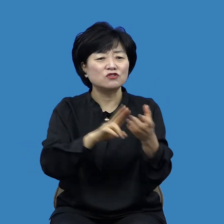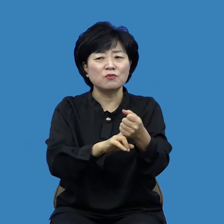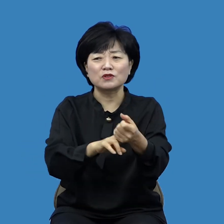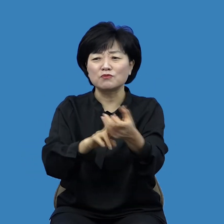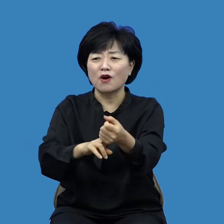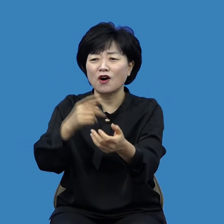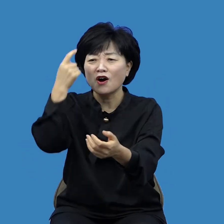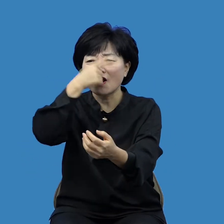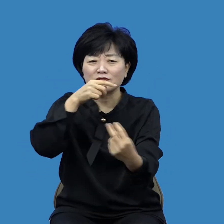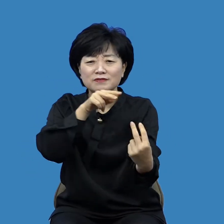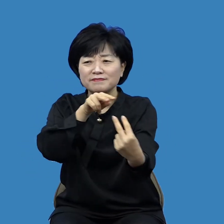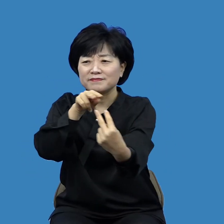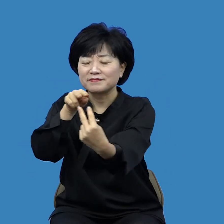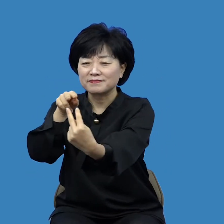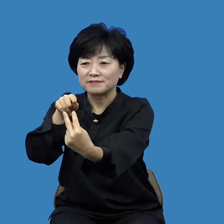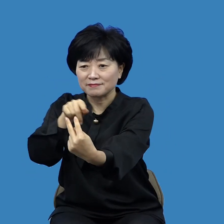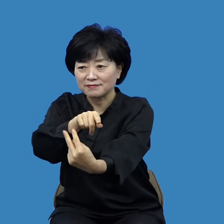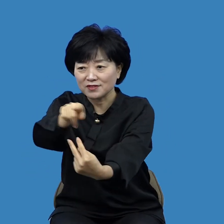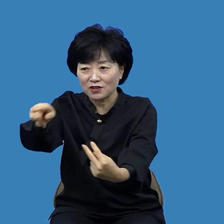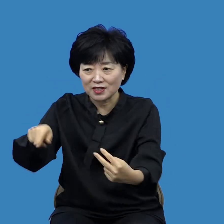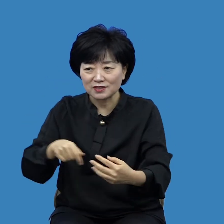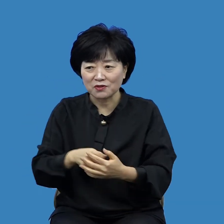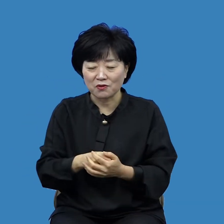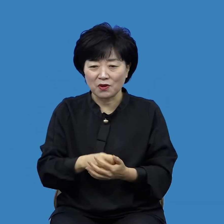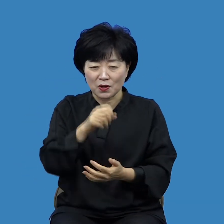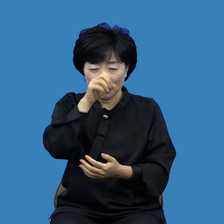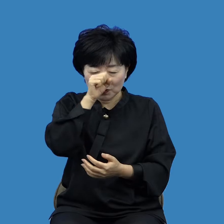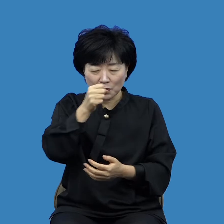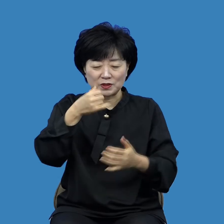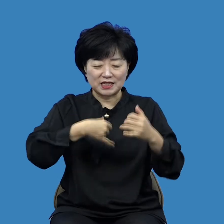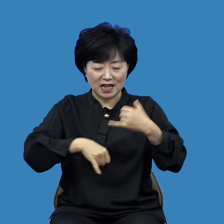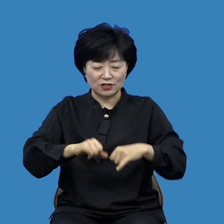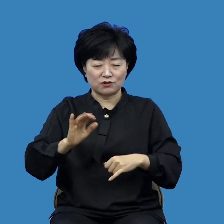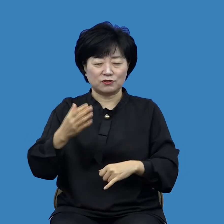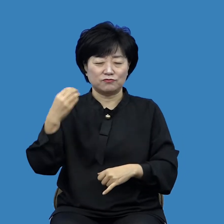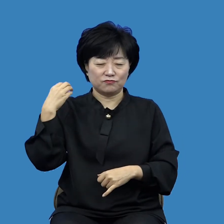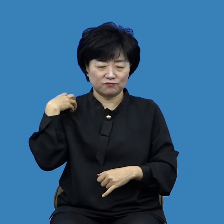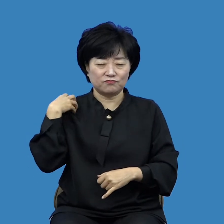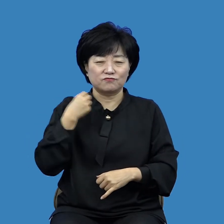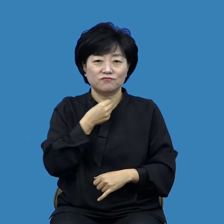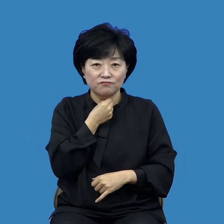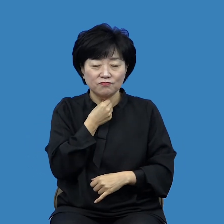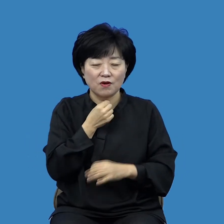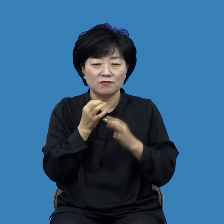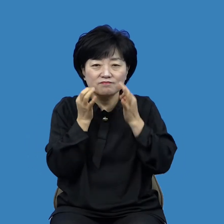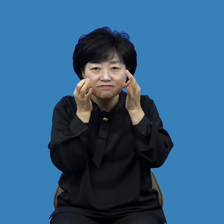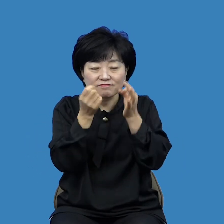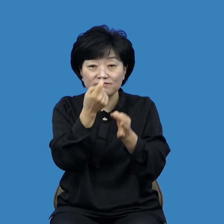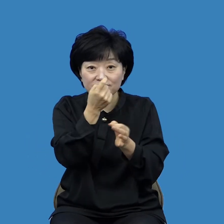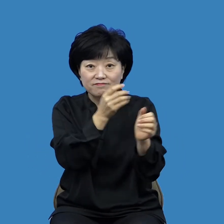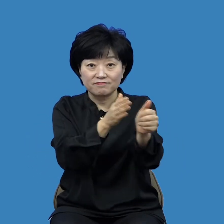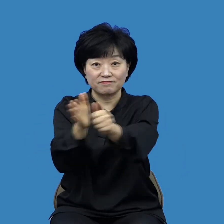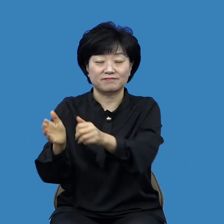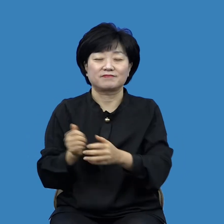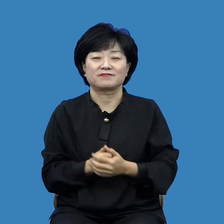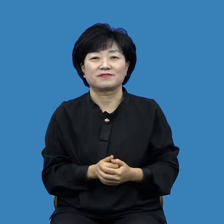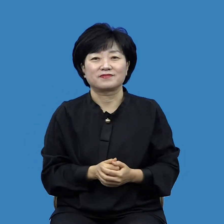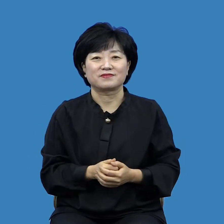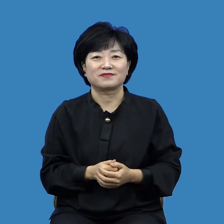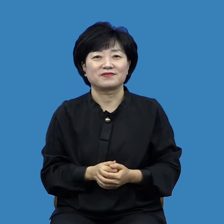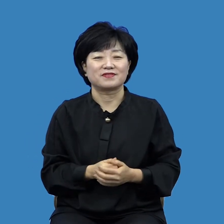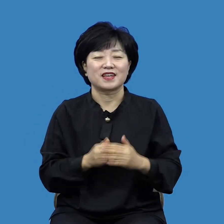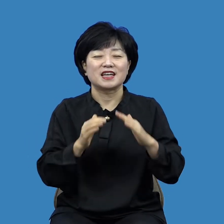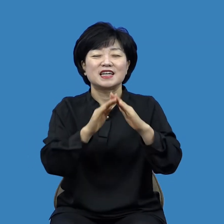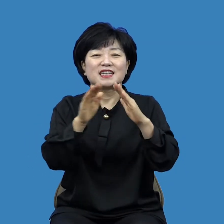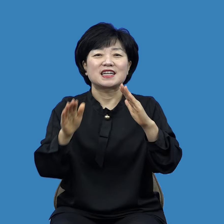너희들. 너희들도 뭘 해야 돼? 좋은 자녀가 되기 위해서 배우고 노력해야 돼. 아멘. 이렇게 하지 않으면